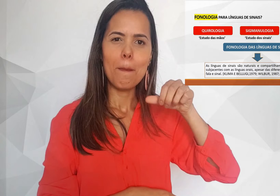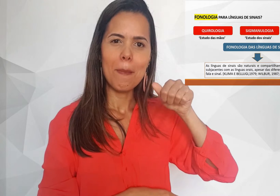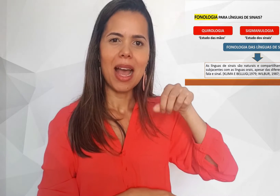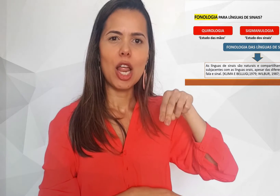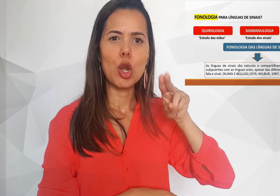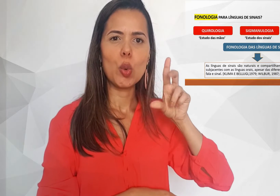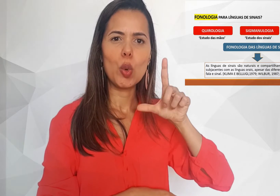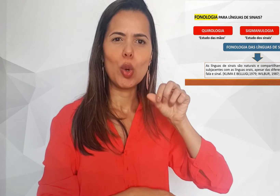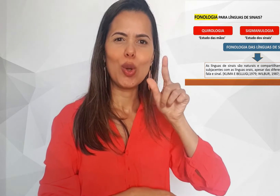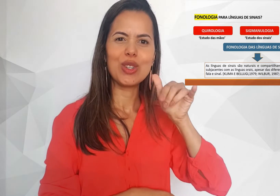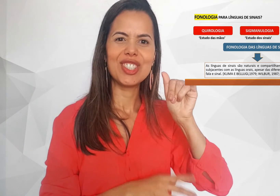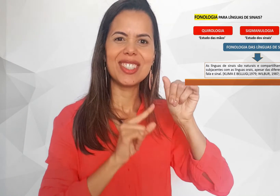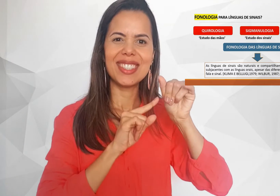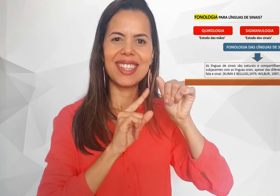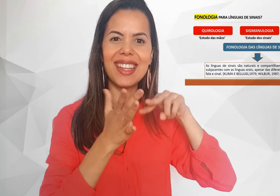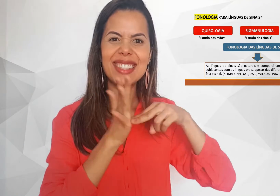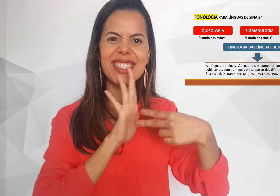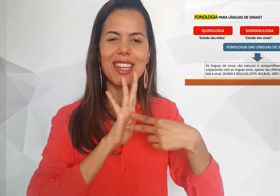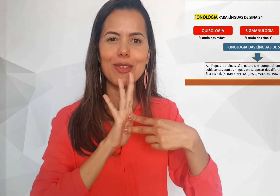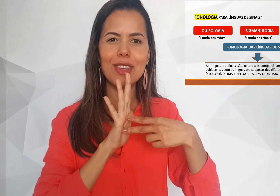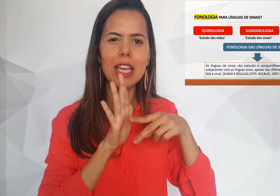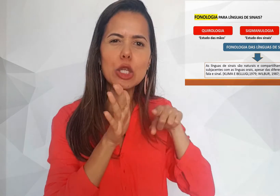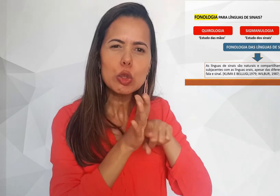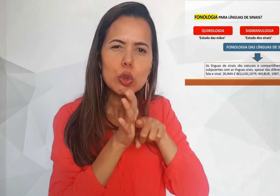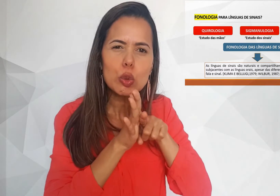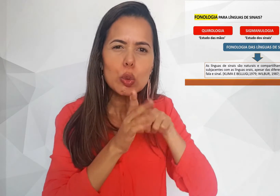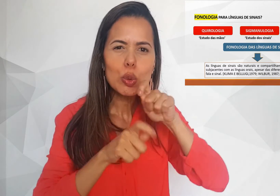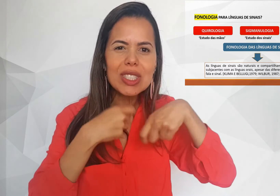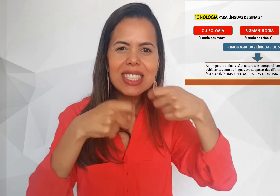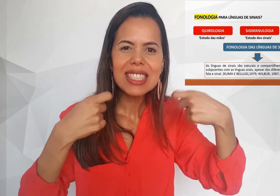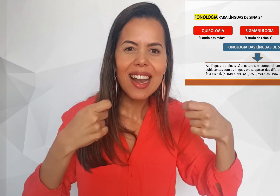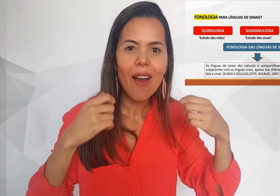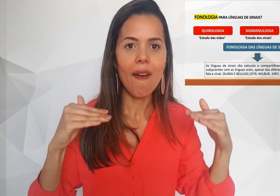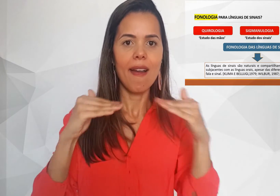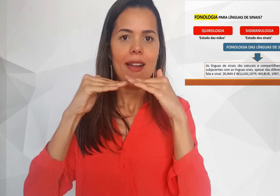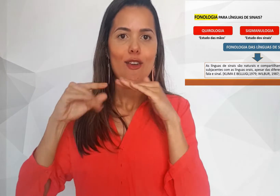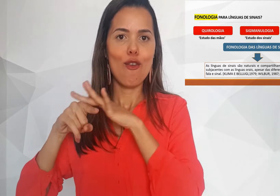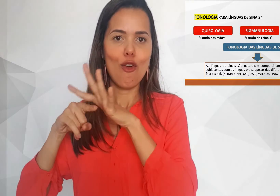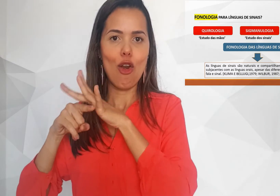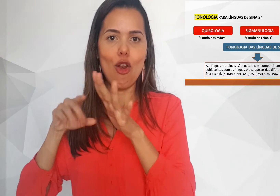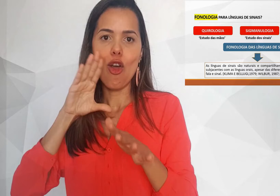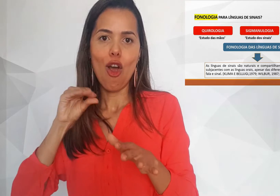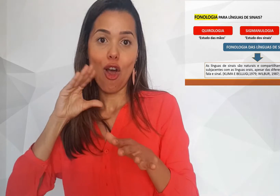sigmanologia, né, como estudo dos sinais, ou essa área de estudos de sinais para equivalência do